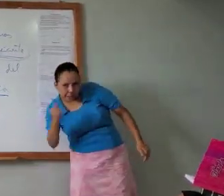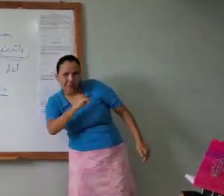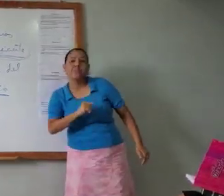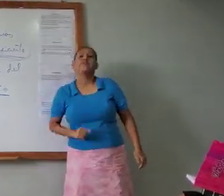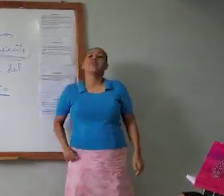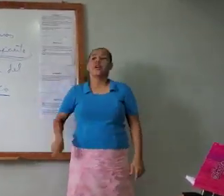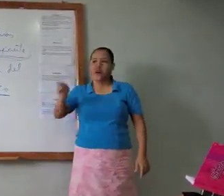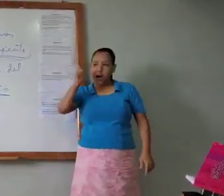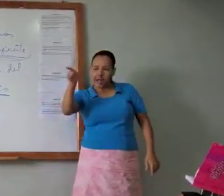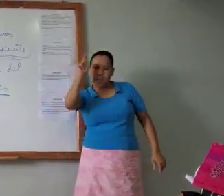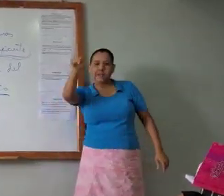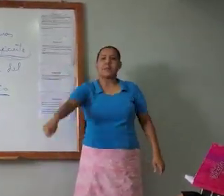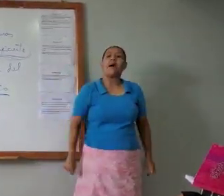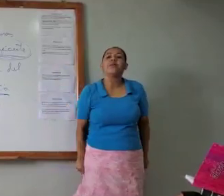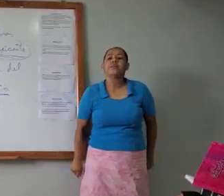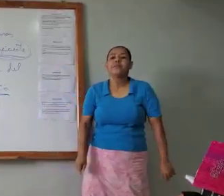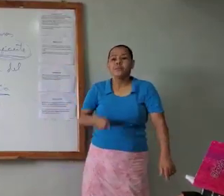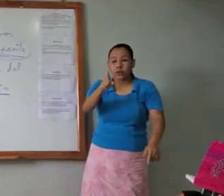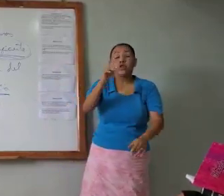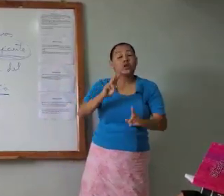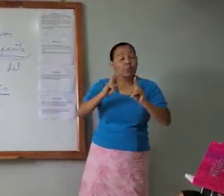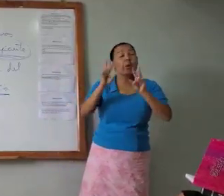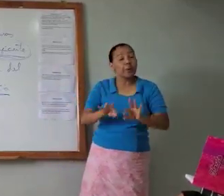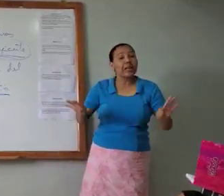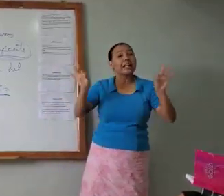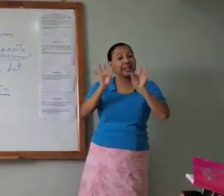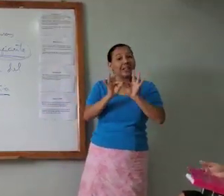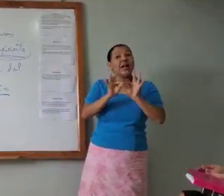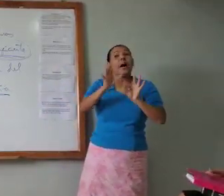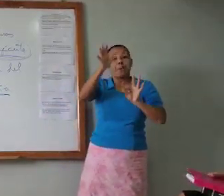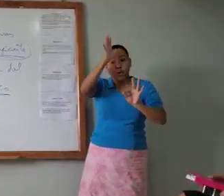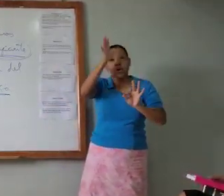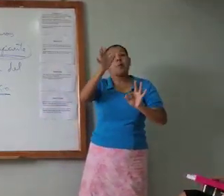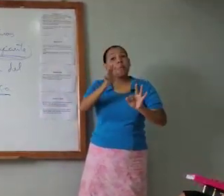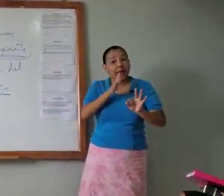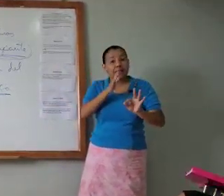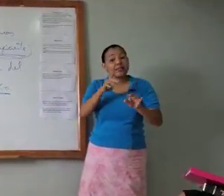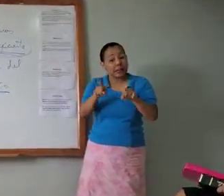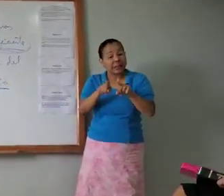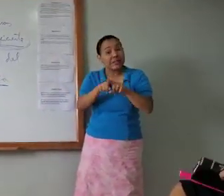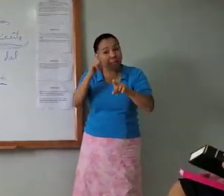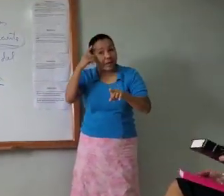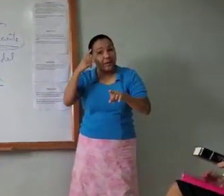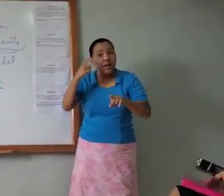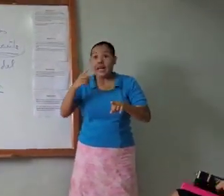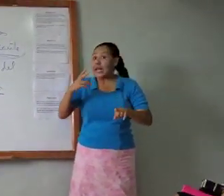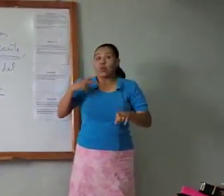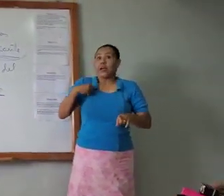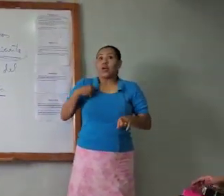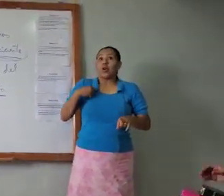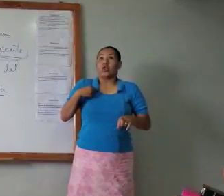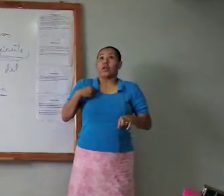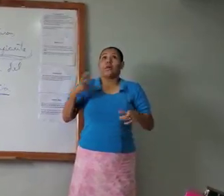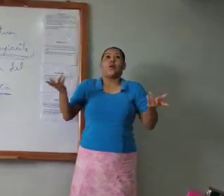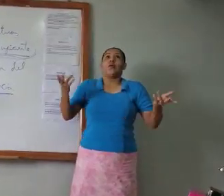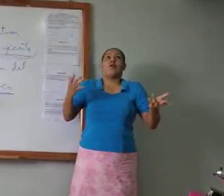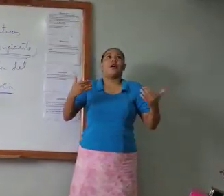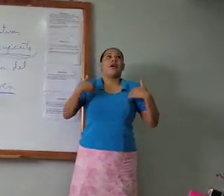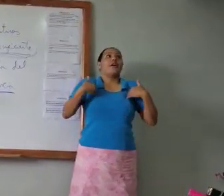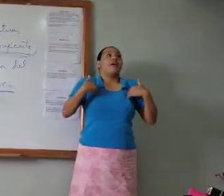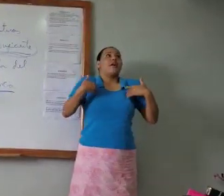del perrito, y yo, ahí hay que tener perro. Entonces, eso es muy importante, para nosotros somos padres, también saber, que no es que nosotros